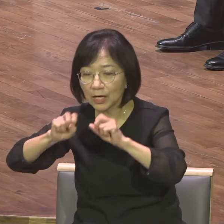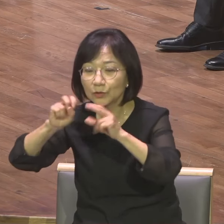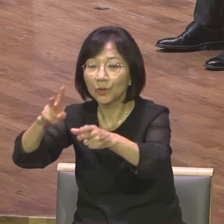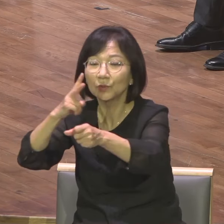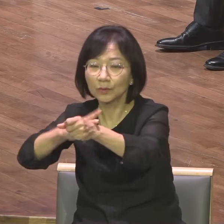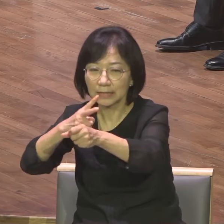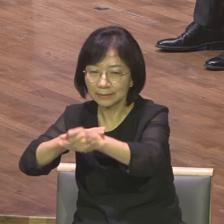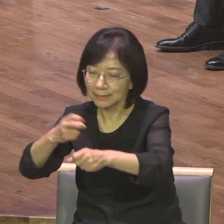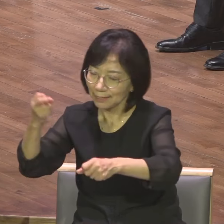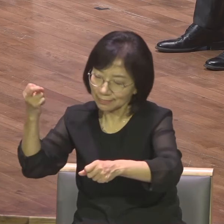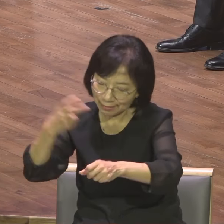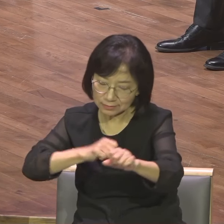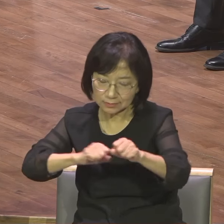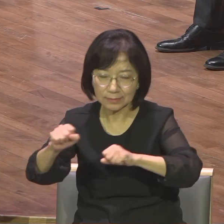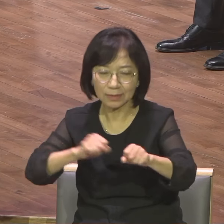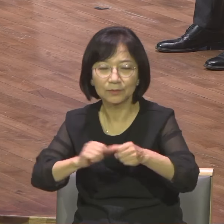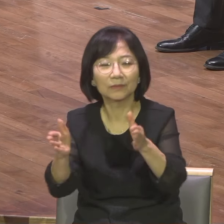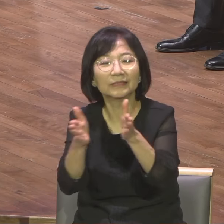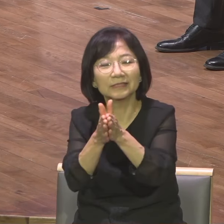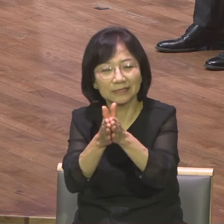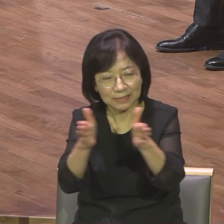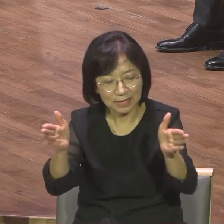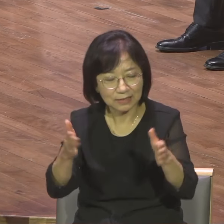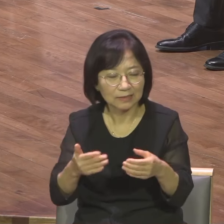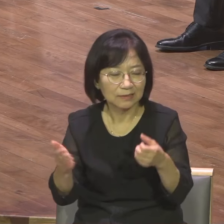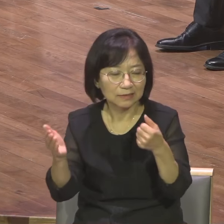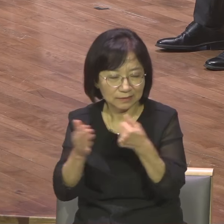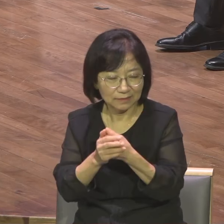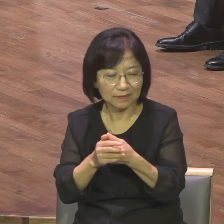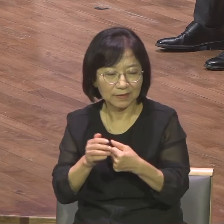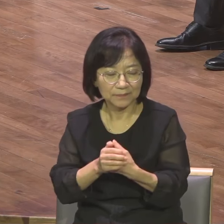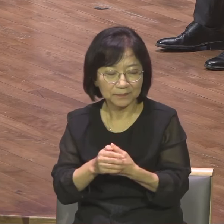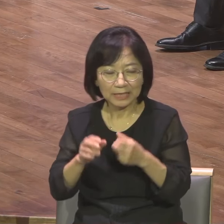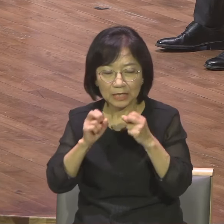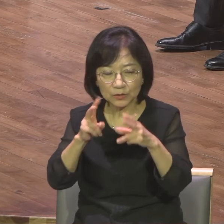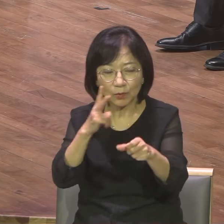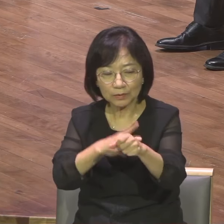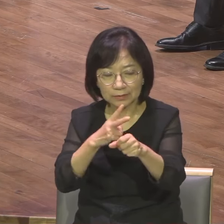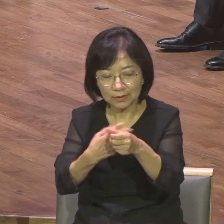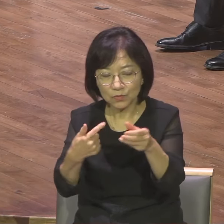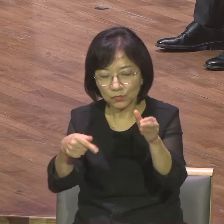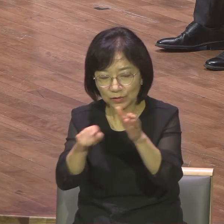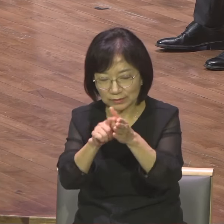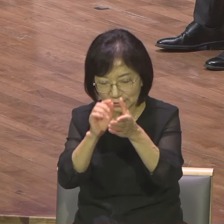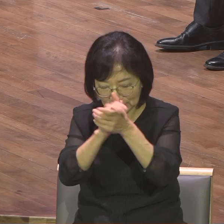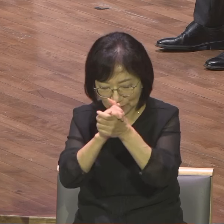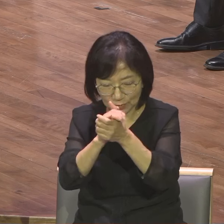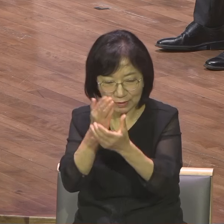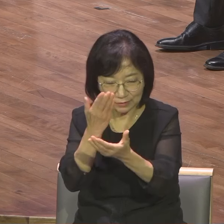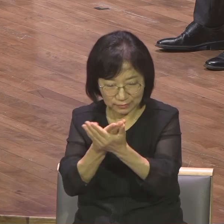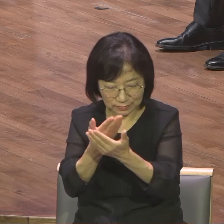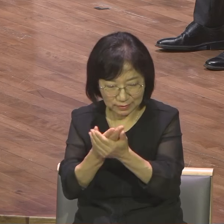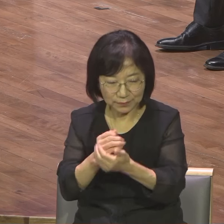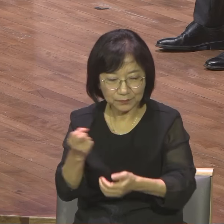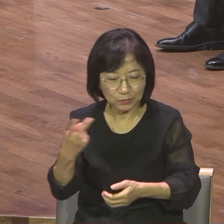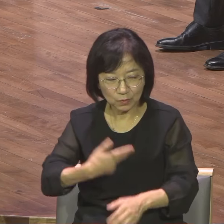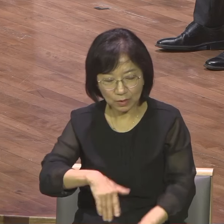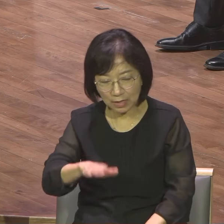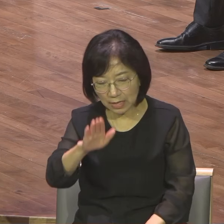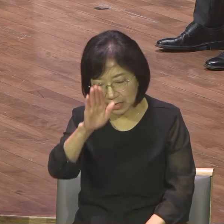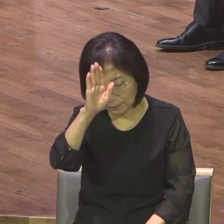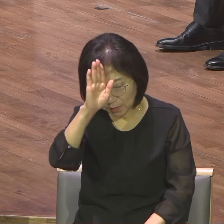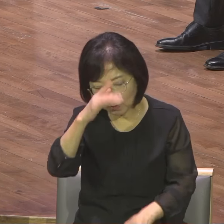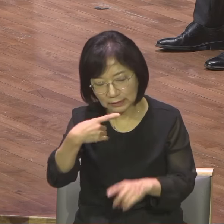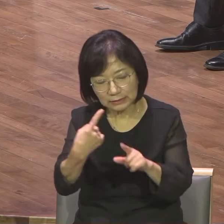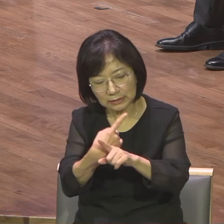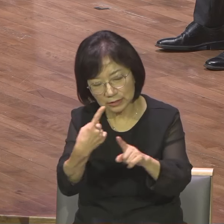주시옵소서. 하반기 전도운동 한 번 더를 위해서, 연합선교회의 원리스를 위해서, 골육전도와 질병치유를 위해서,